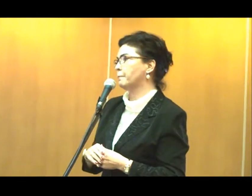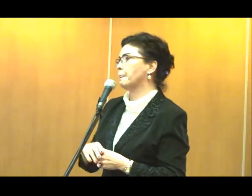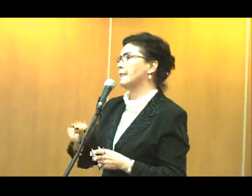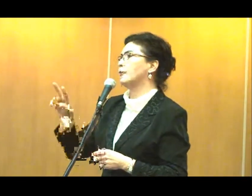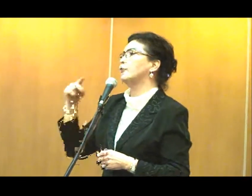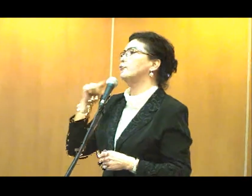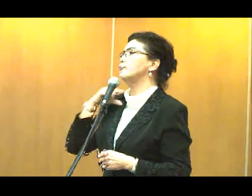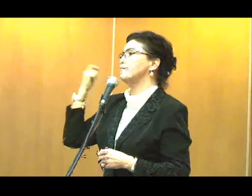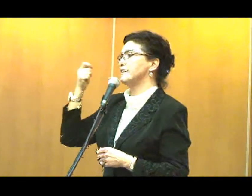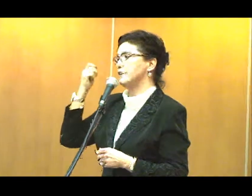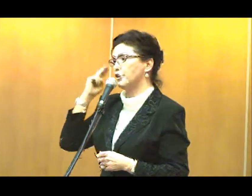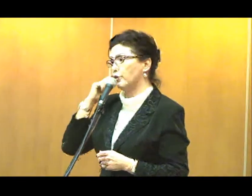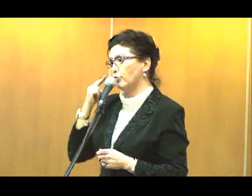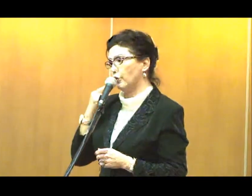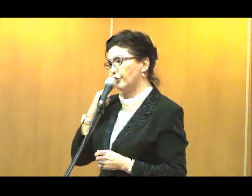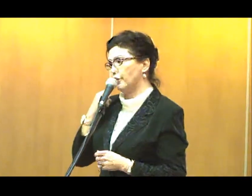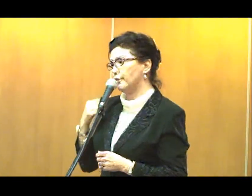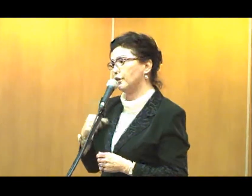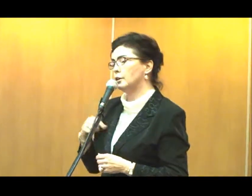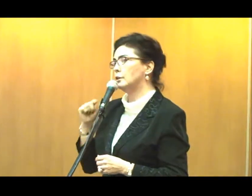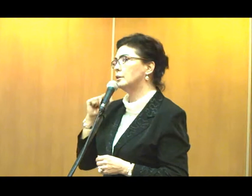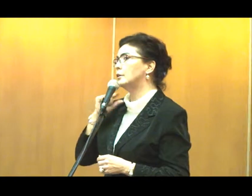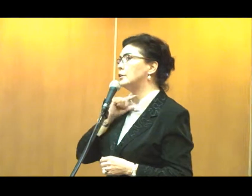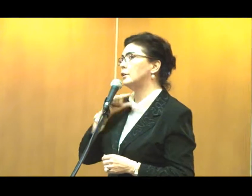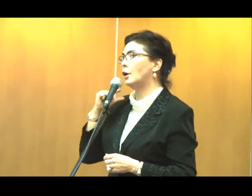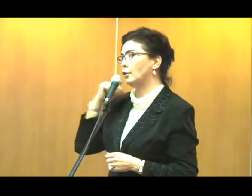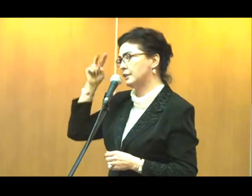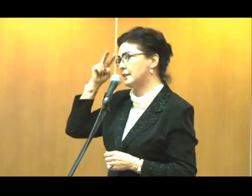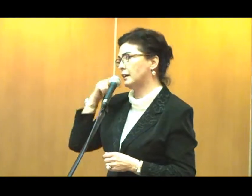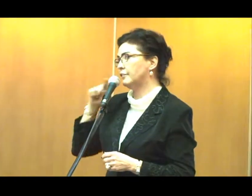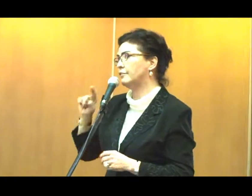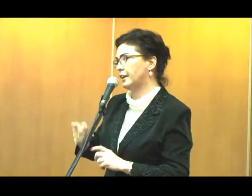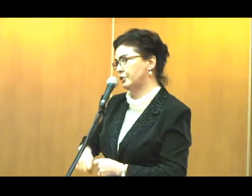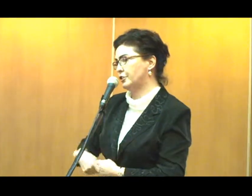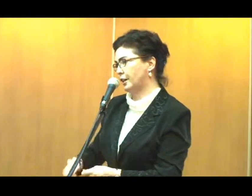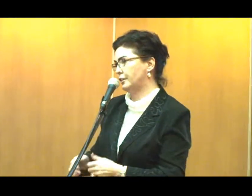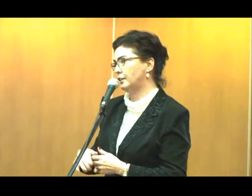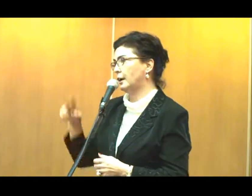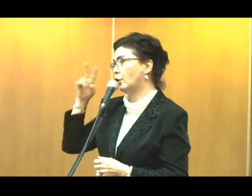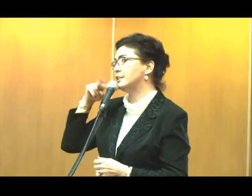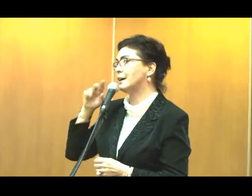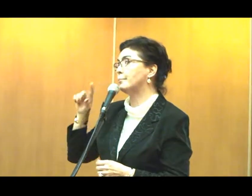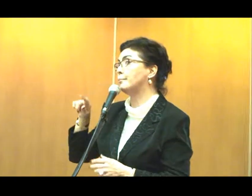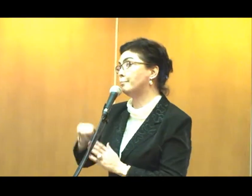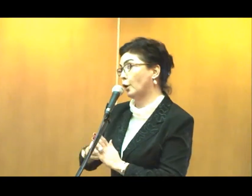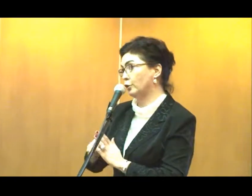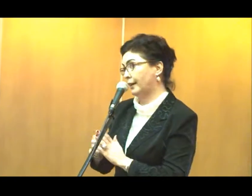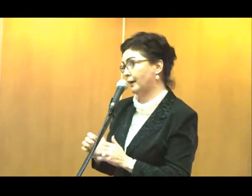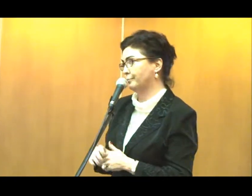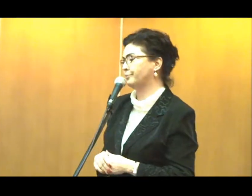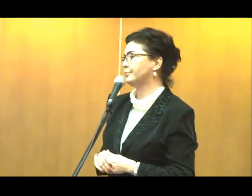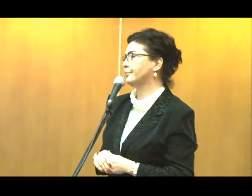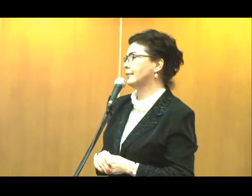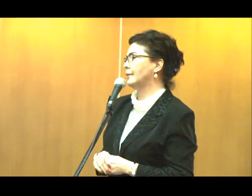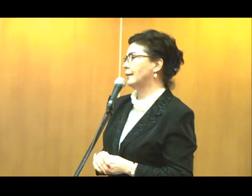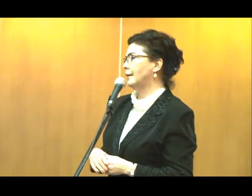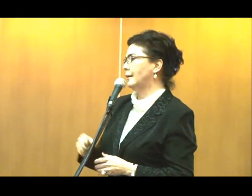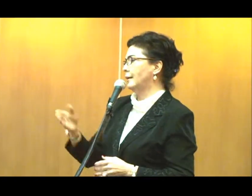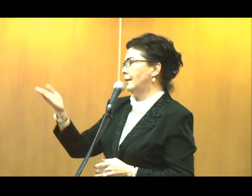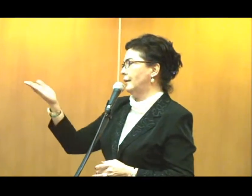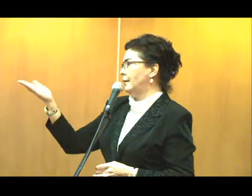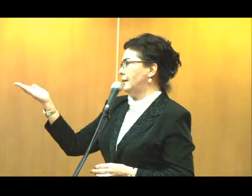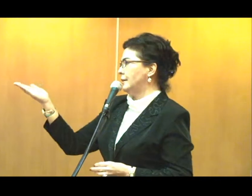Głuchoniemy, duszpasterza Głuchoniemych, ojca Franciszka Nina, ojca Piotra.